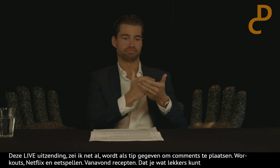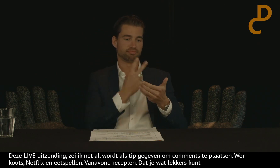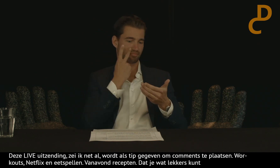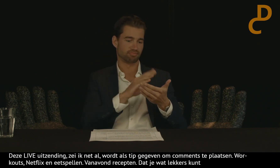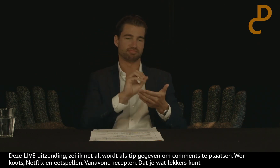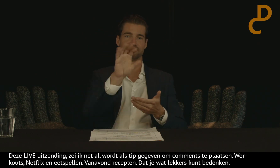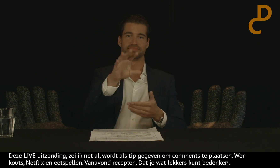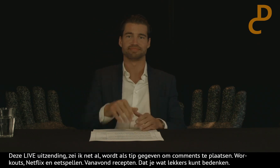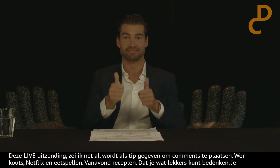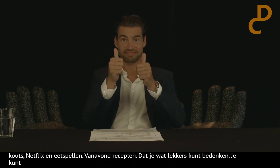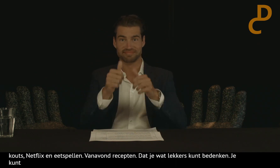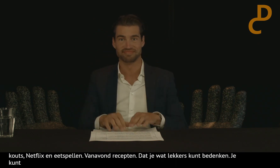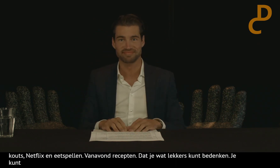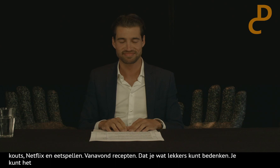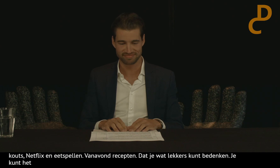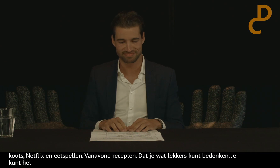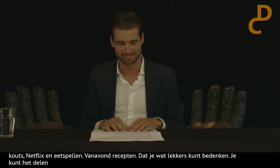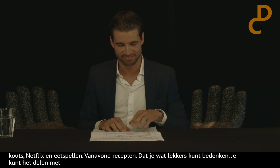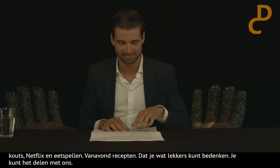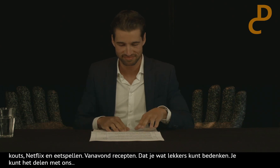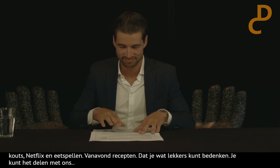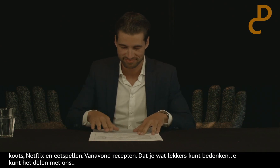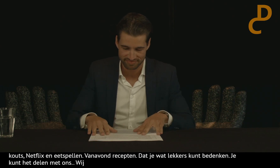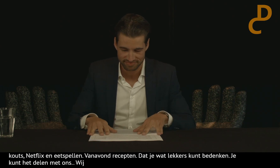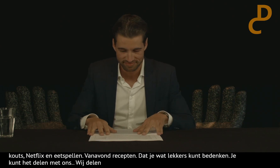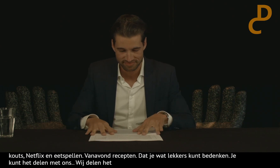de tips binnenkrijgen, zullen wij dat ook delen met jullie. Oké? Okay?